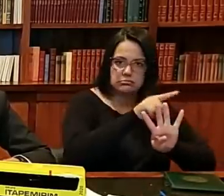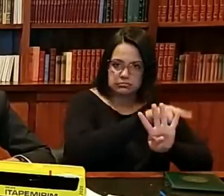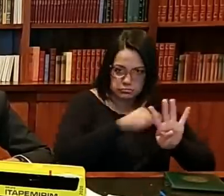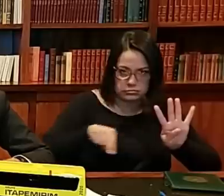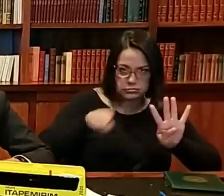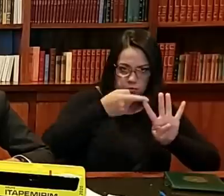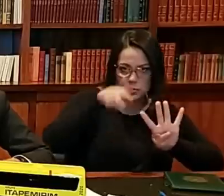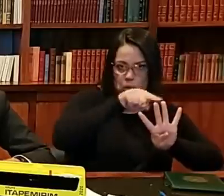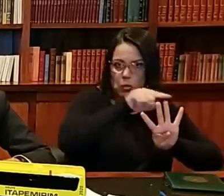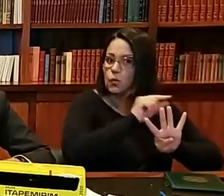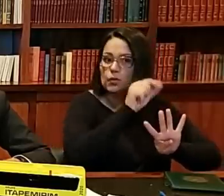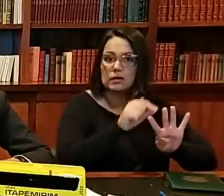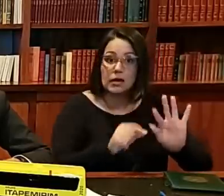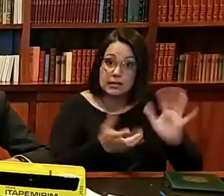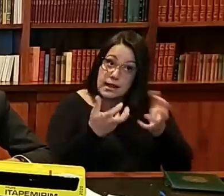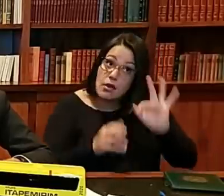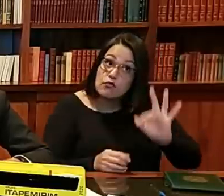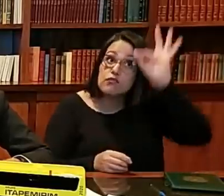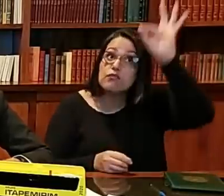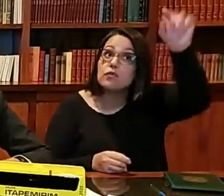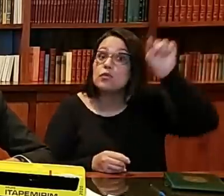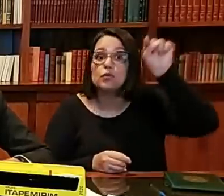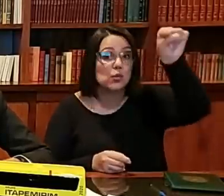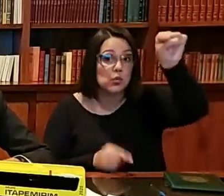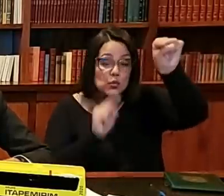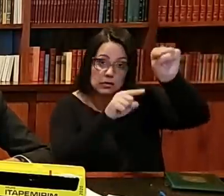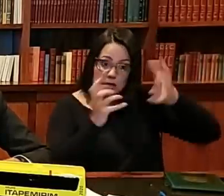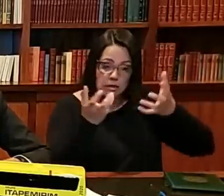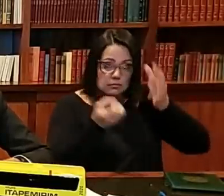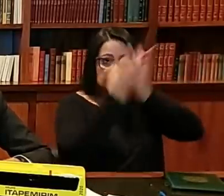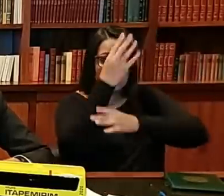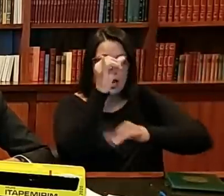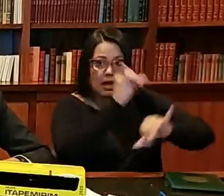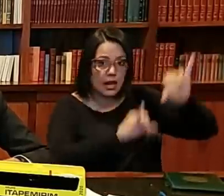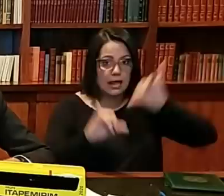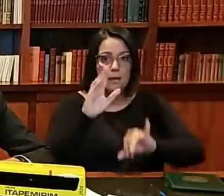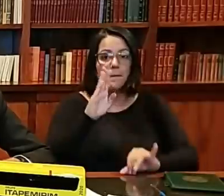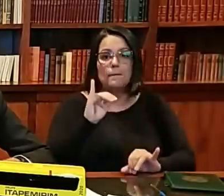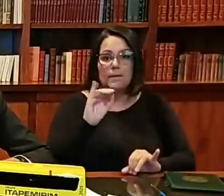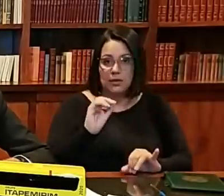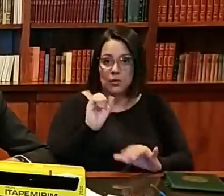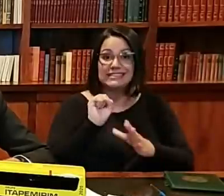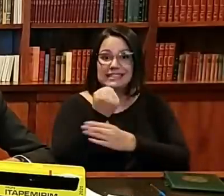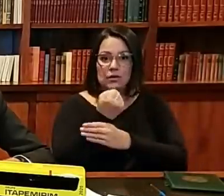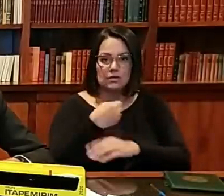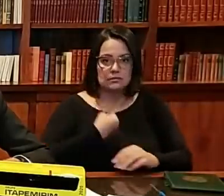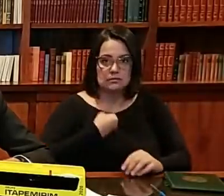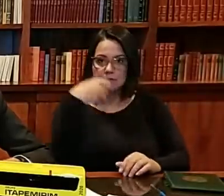nosso futuro, né, plano ali, é um laboratório nível de biossegurança 4, para poder